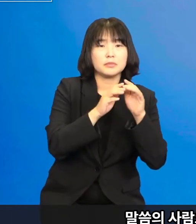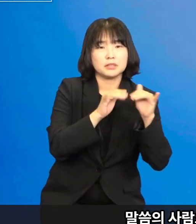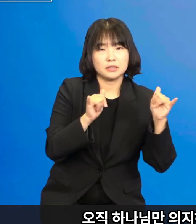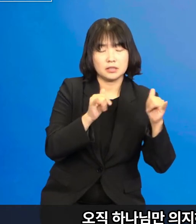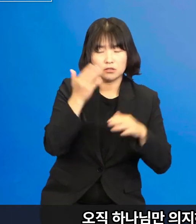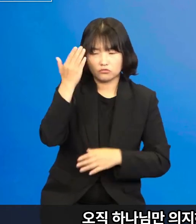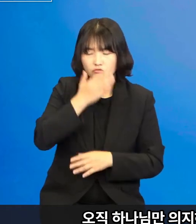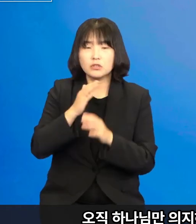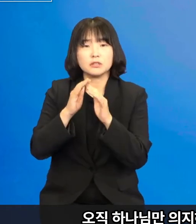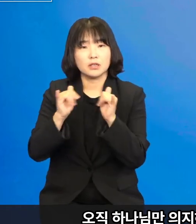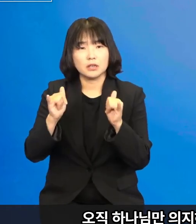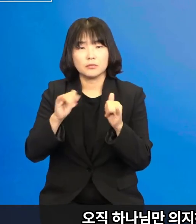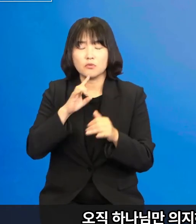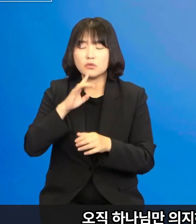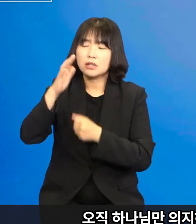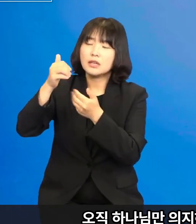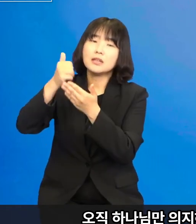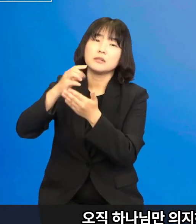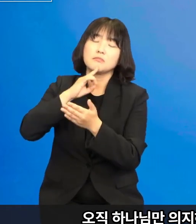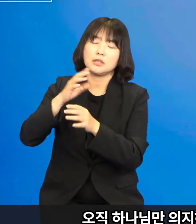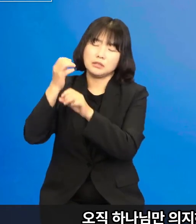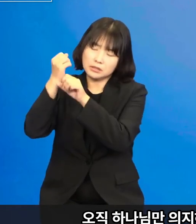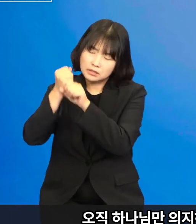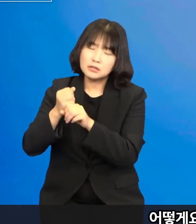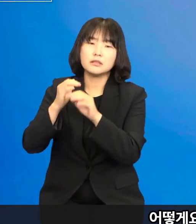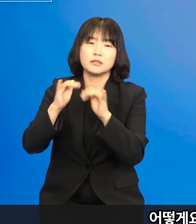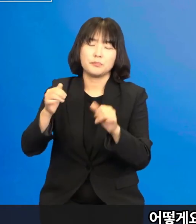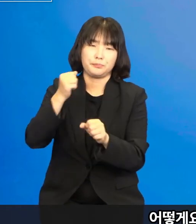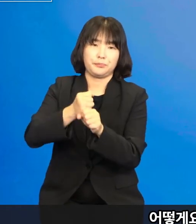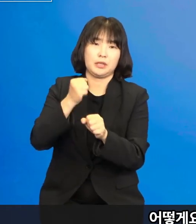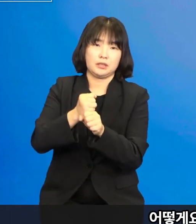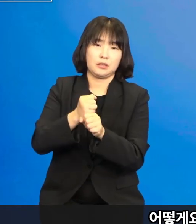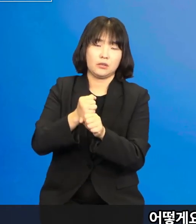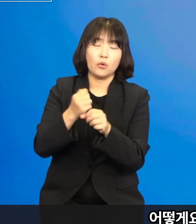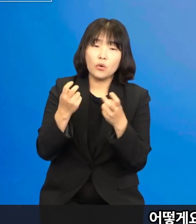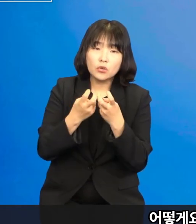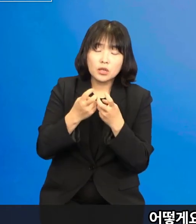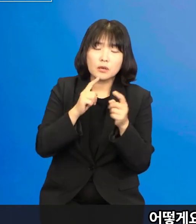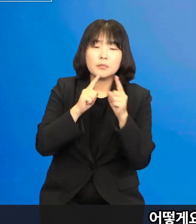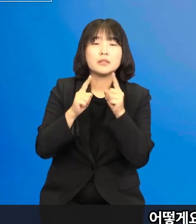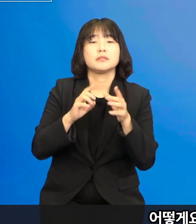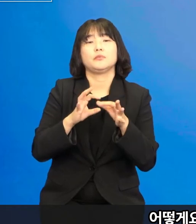사람으로, 오직 하나님만 의지하는 사람으로 만드신 거예요. 어떻게 해요? 말씀을 통해서.